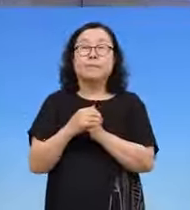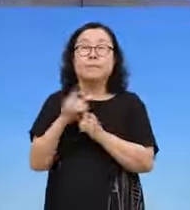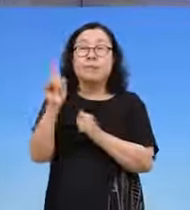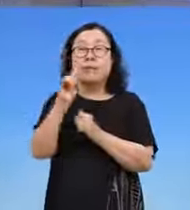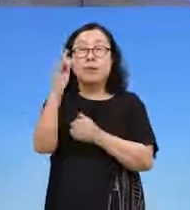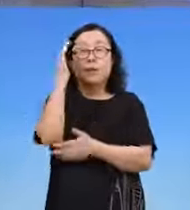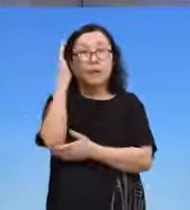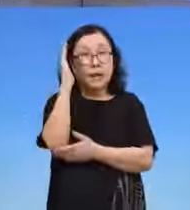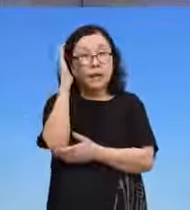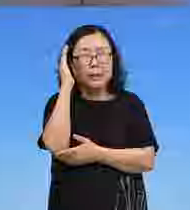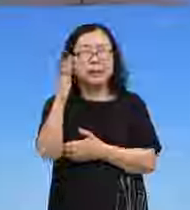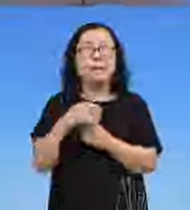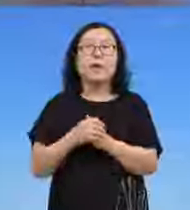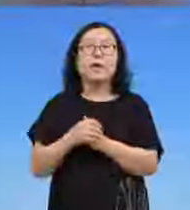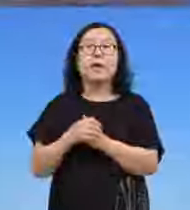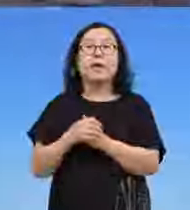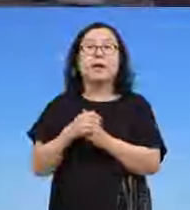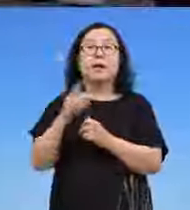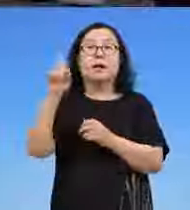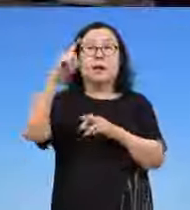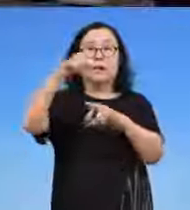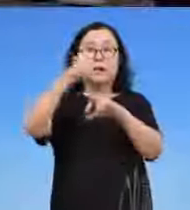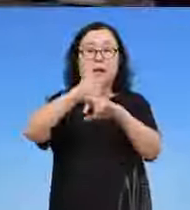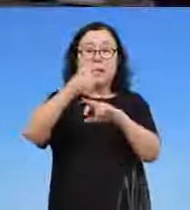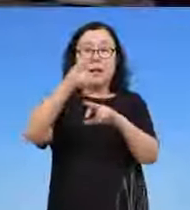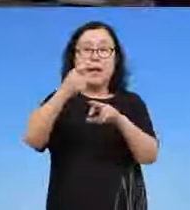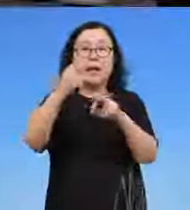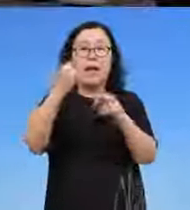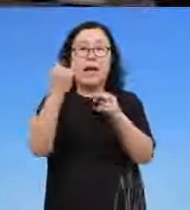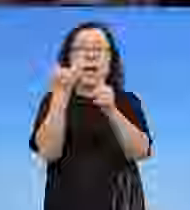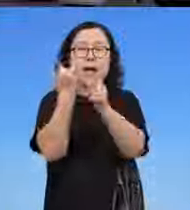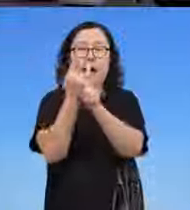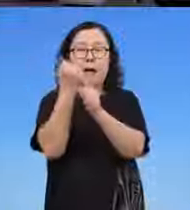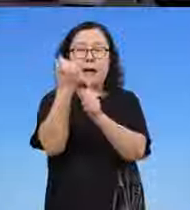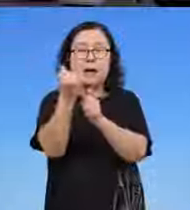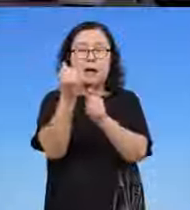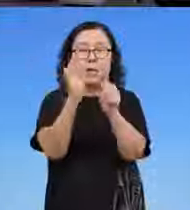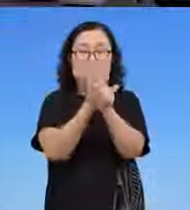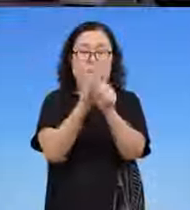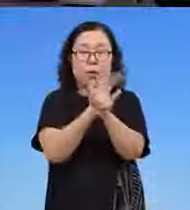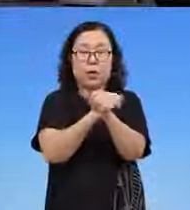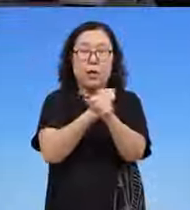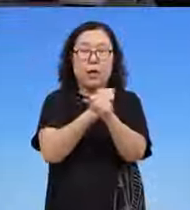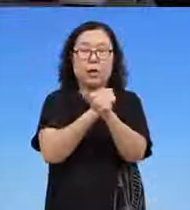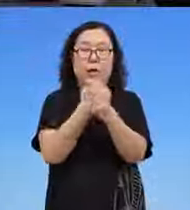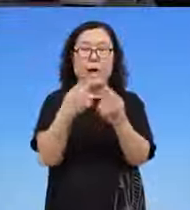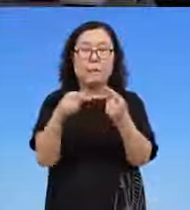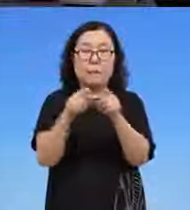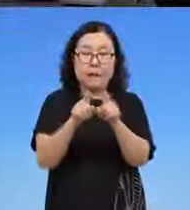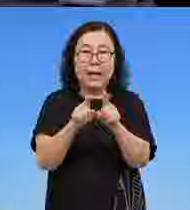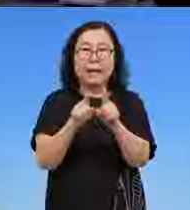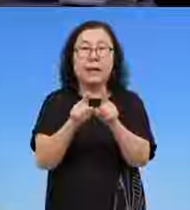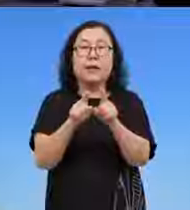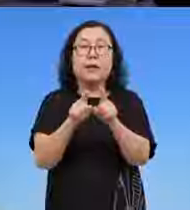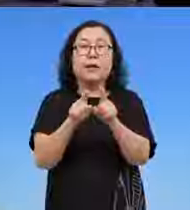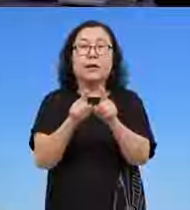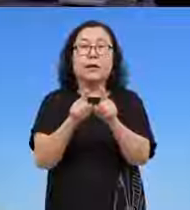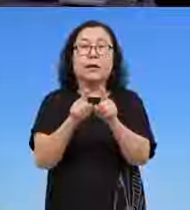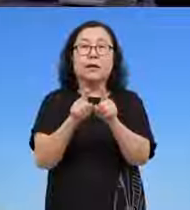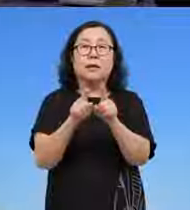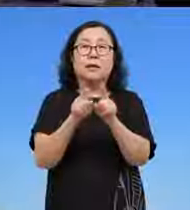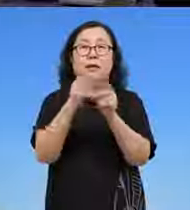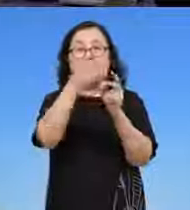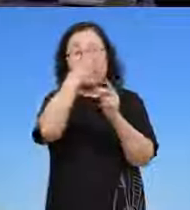사무엘하 12장 24절 25절을 보십시오. 다윗이 그의 아내 밧세바를 위로하고 그에게 들어가 그와